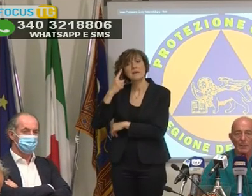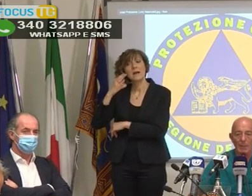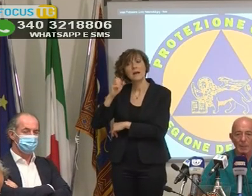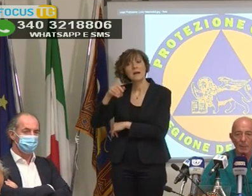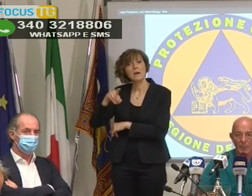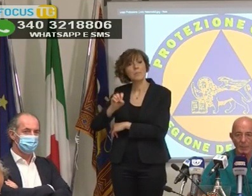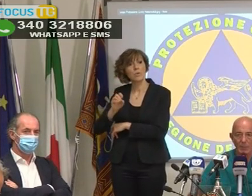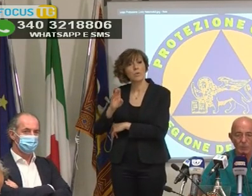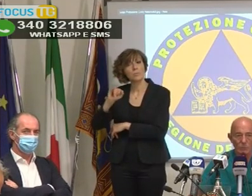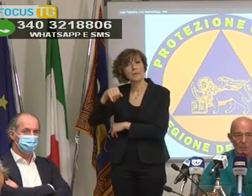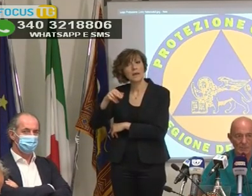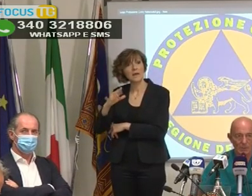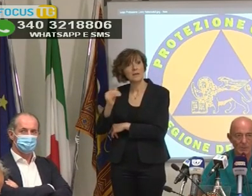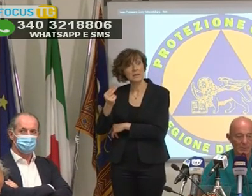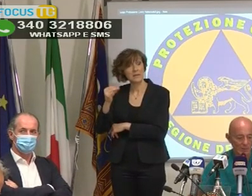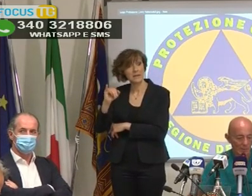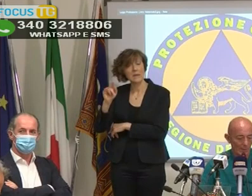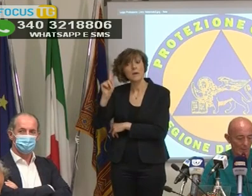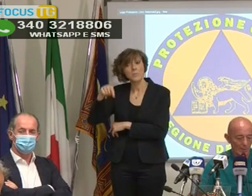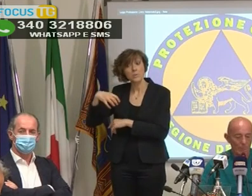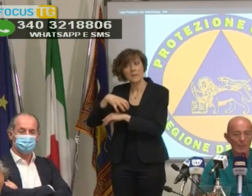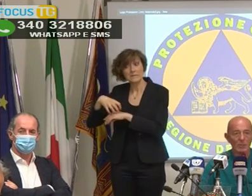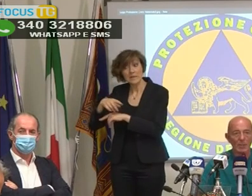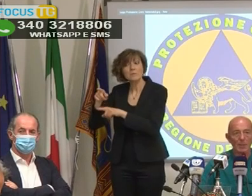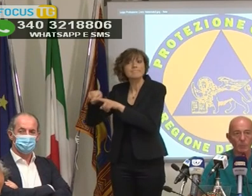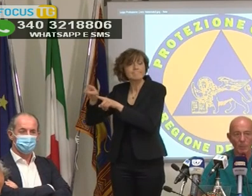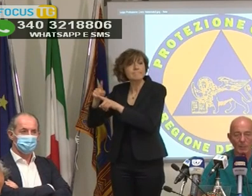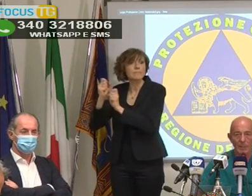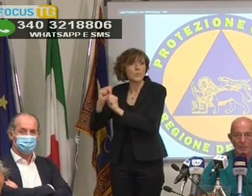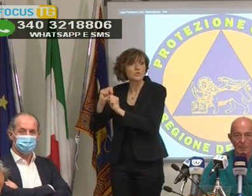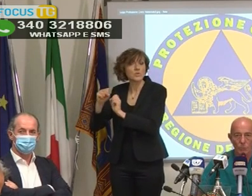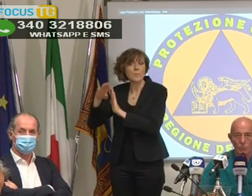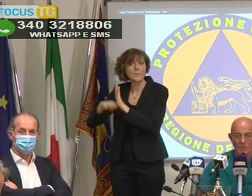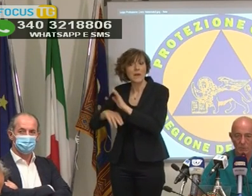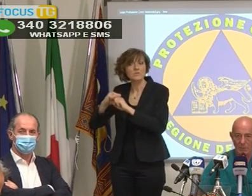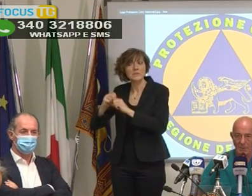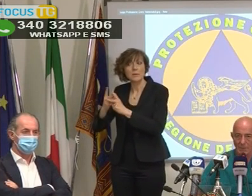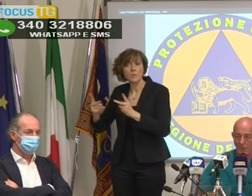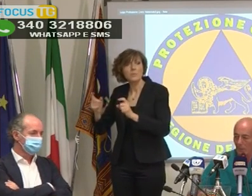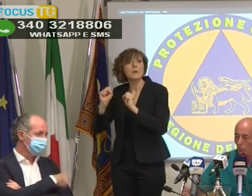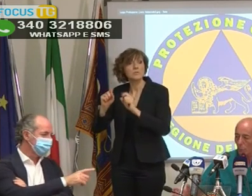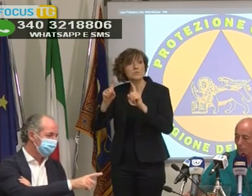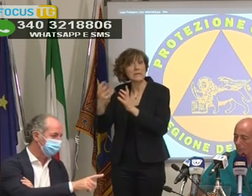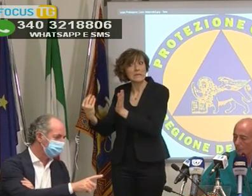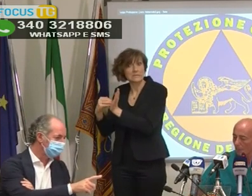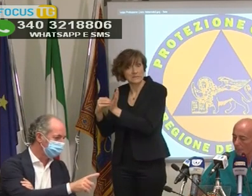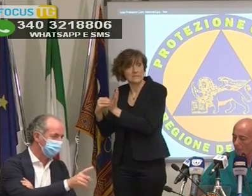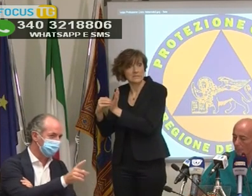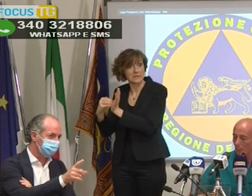perché prendano in considerazione di inserire nel piano di sanità pubblica questo test.